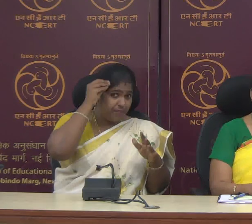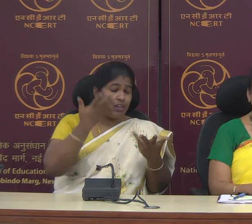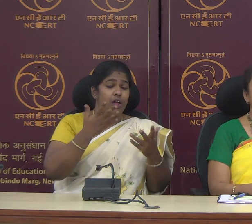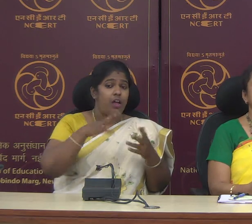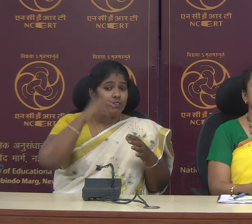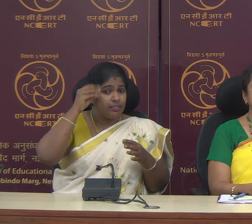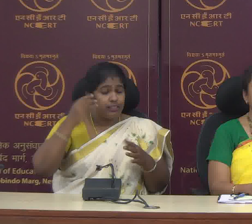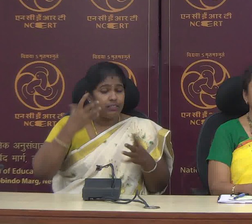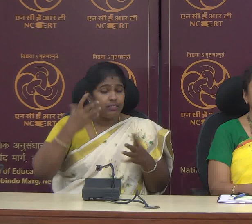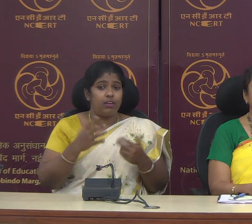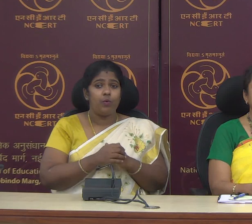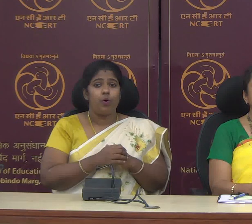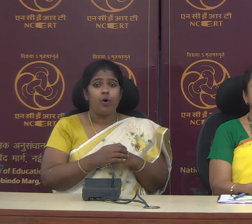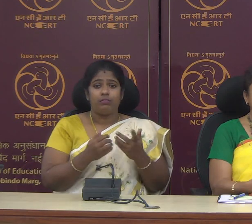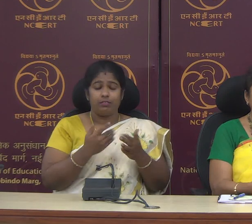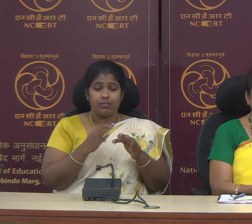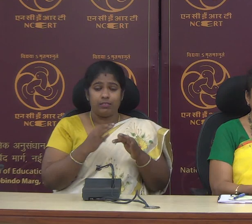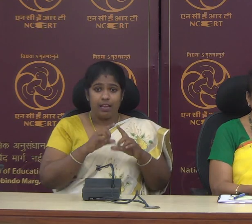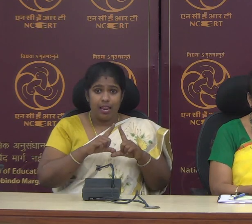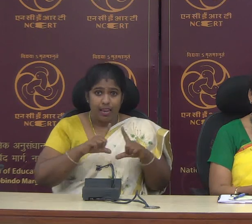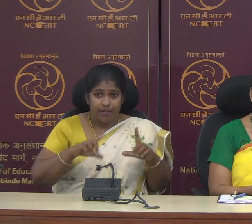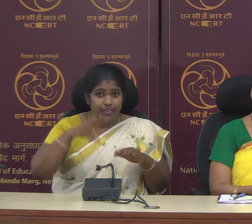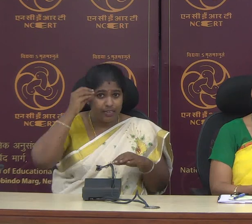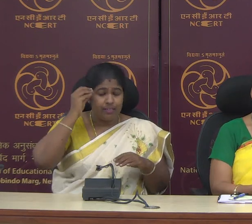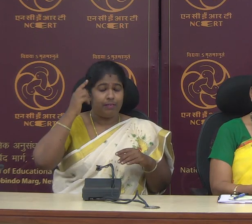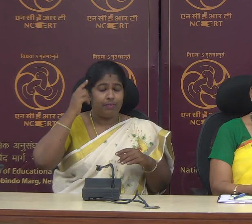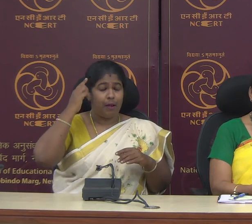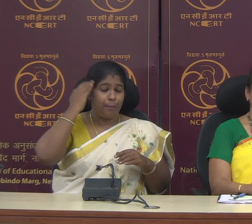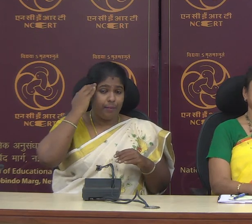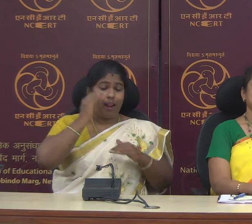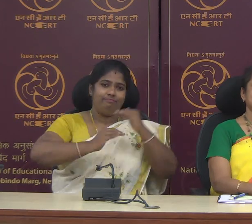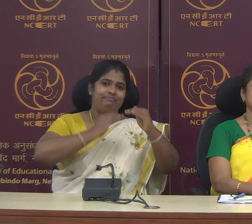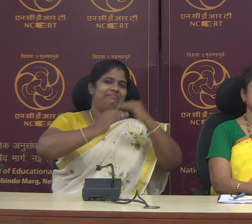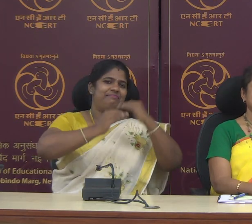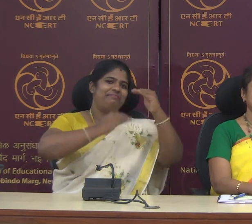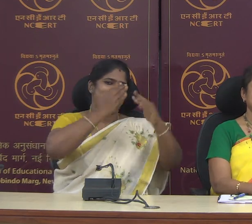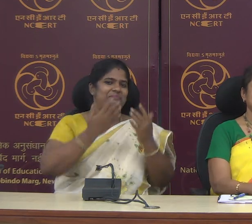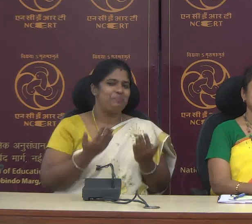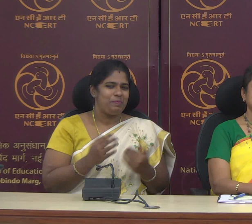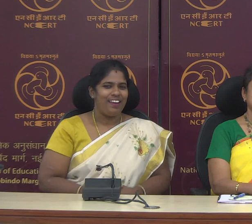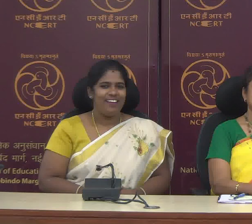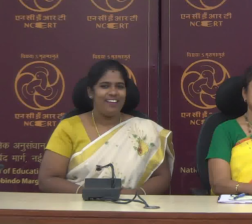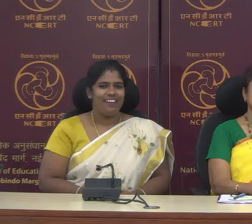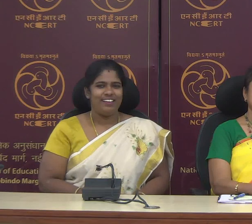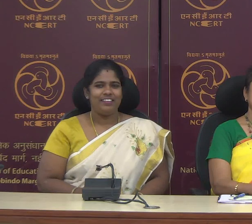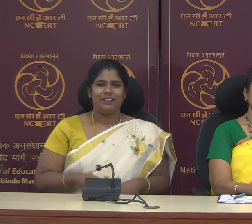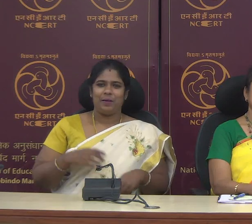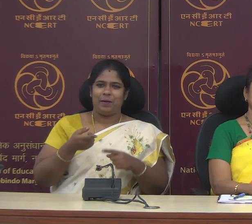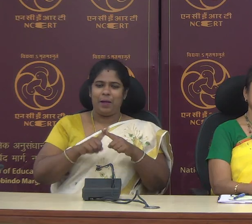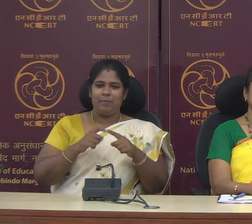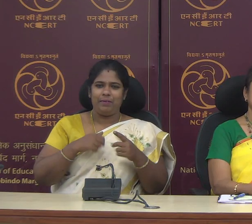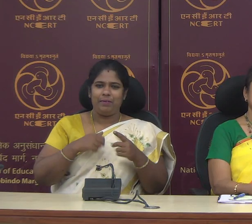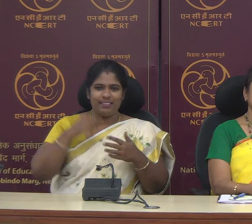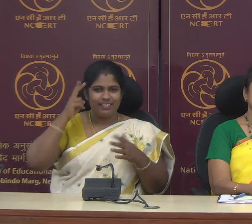ज़्यादा आपकी विद्वता, आपकी बुद्धिमत्ता भी बढ़ती है। बिल्कुल, यहाँ पर इसमें कोई शक नहीं है। बच्चों को ये बिल्कुल नहीं सोचना